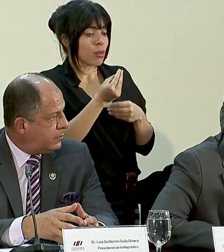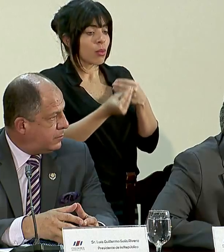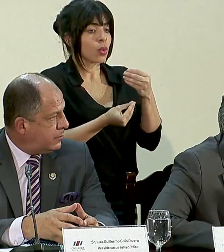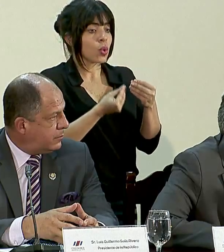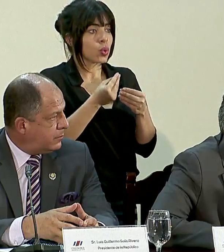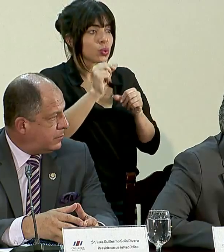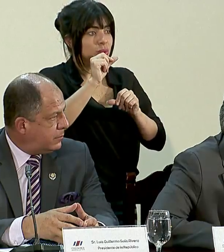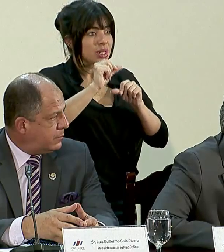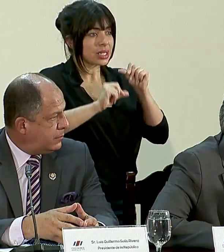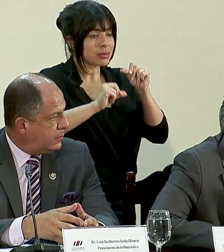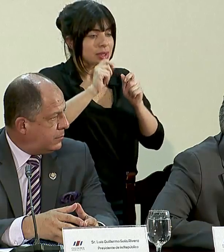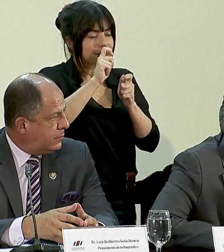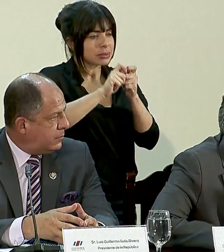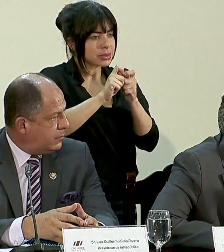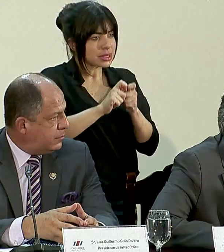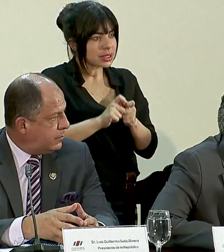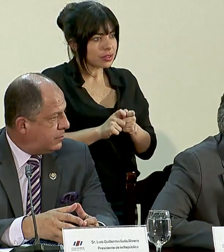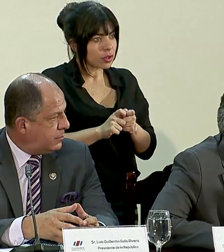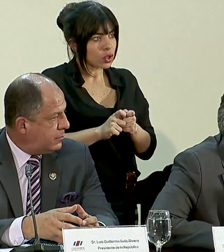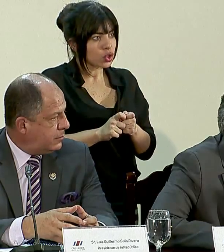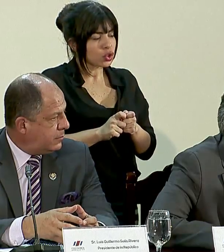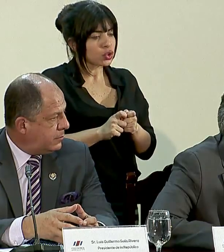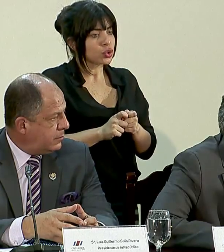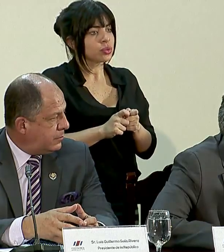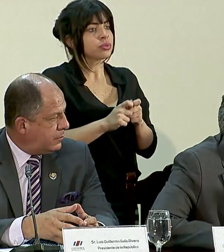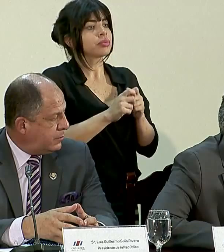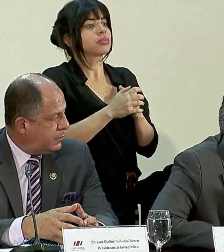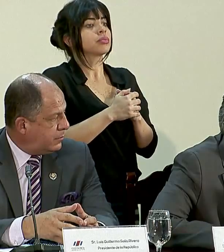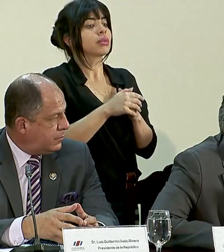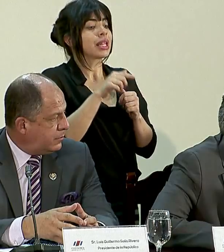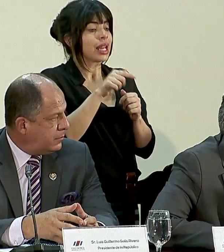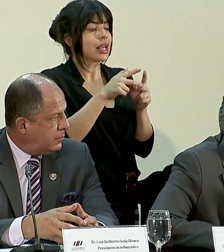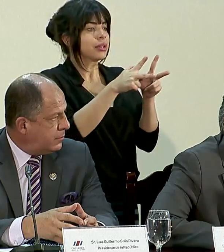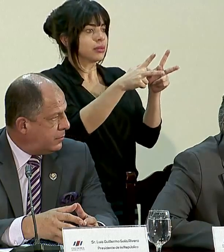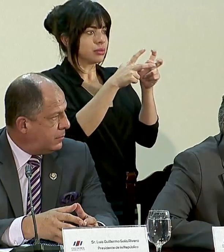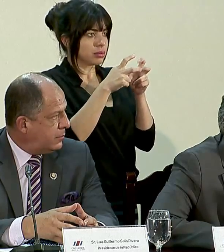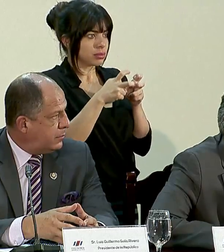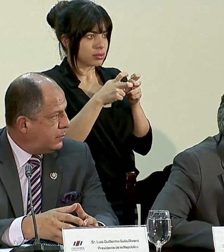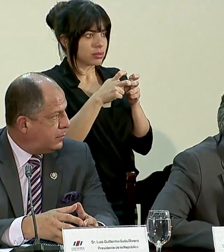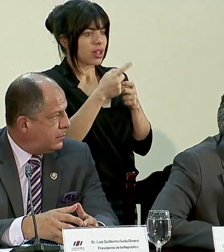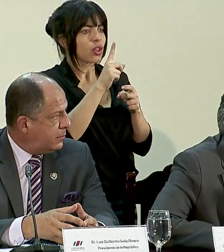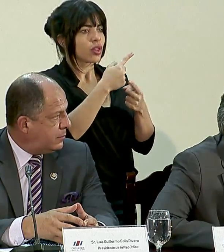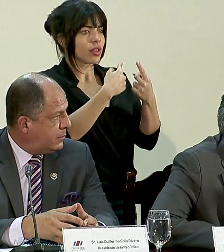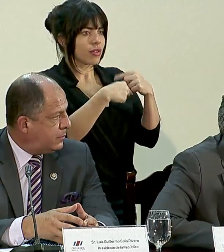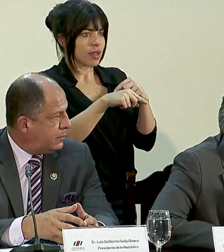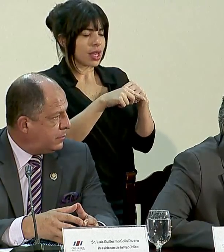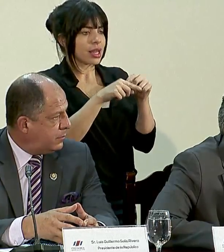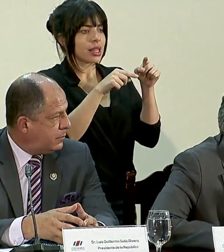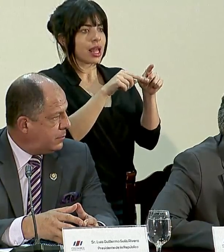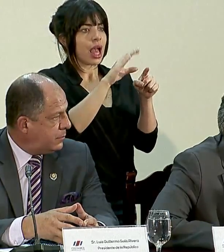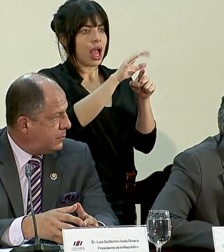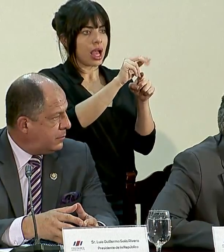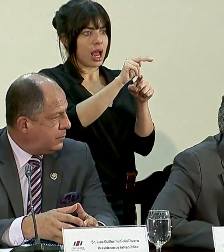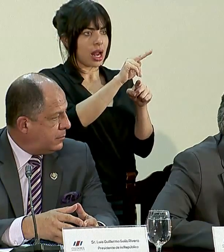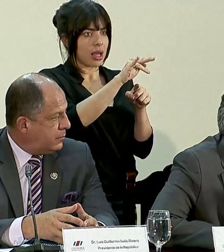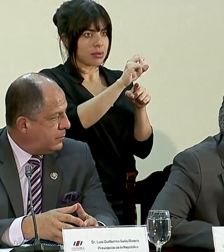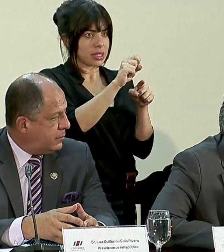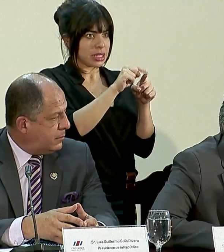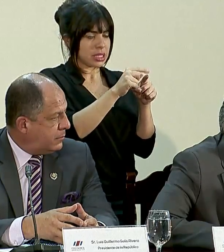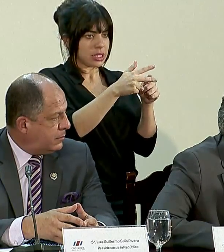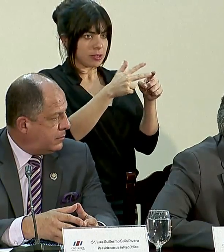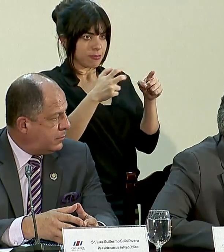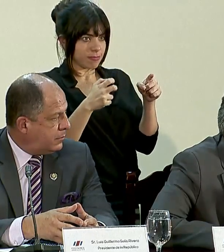productos químicos específicos que se derivan de el cannabis y